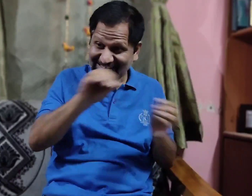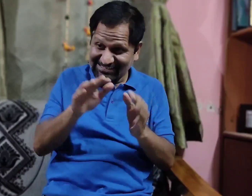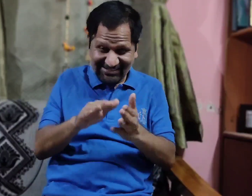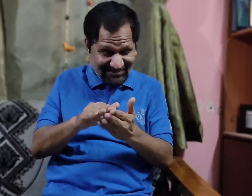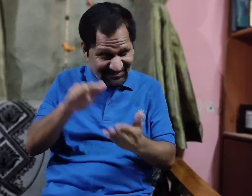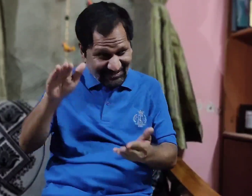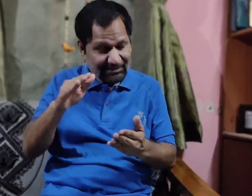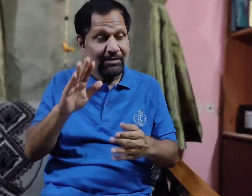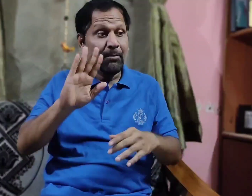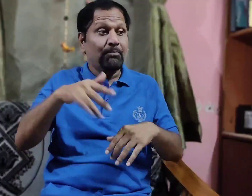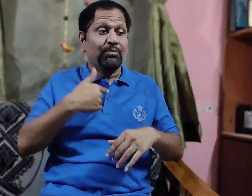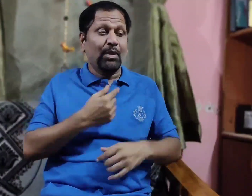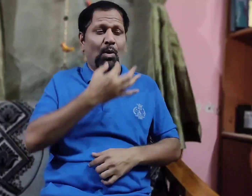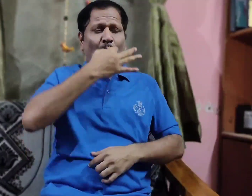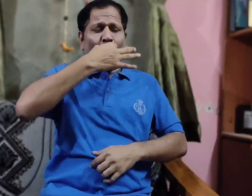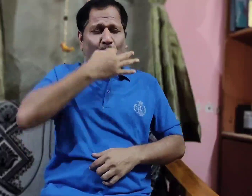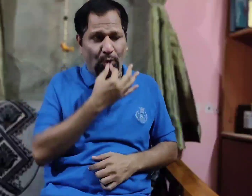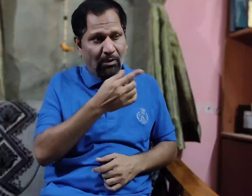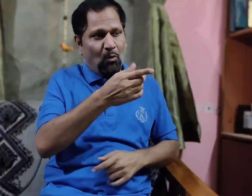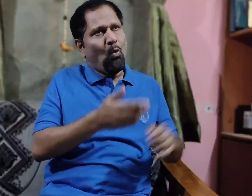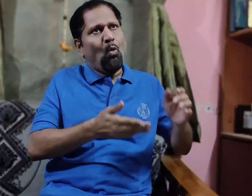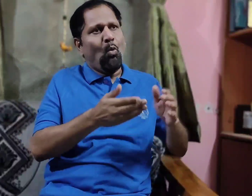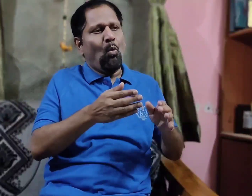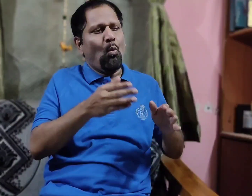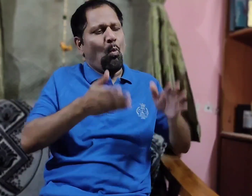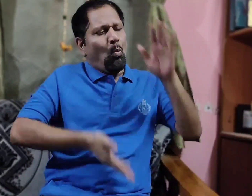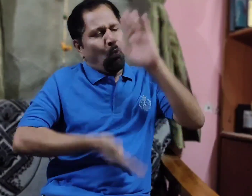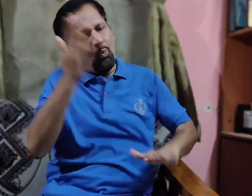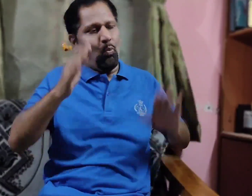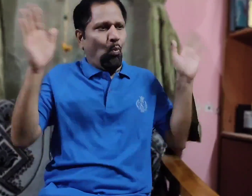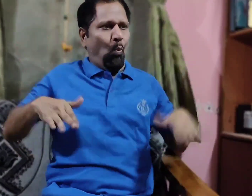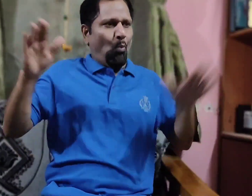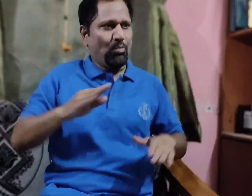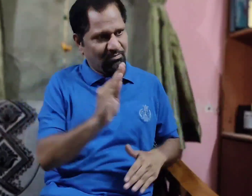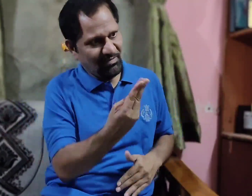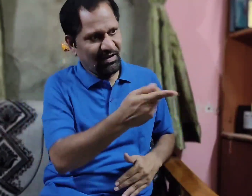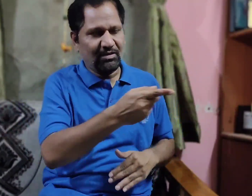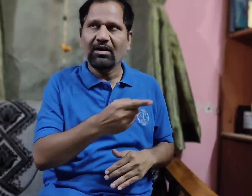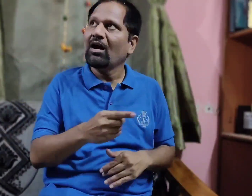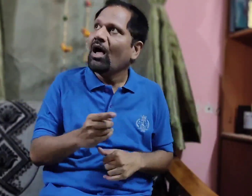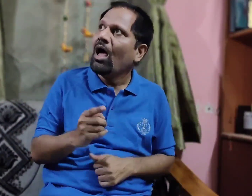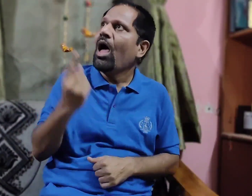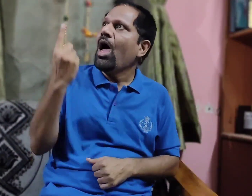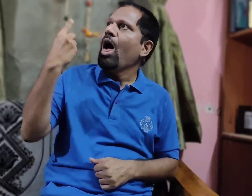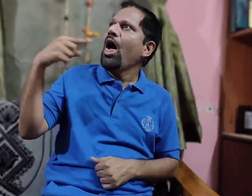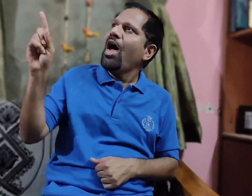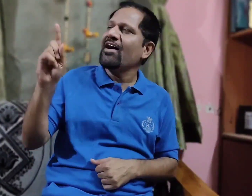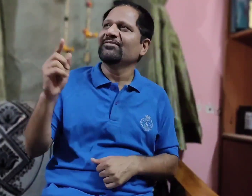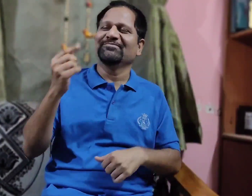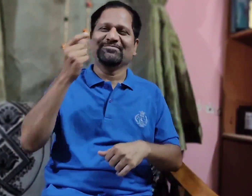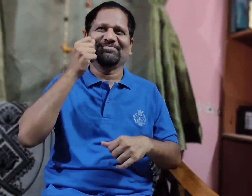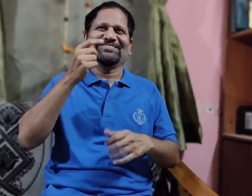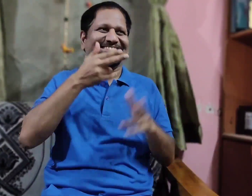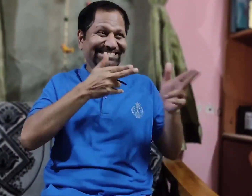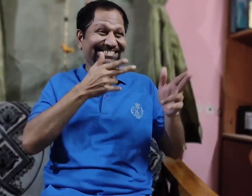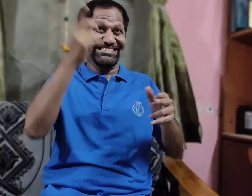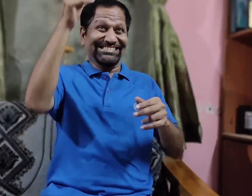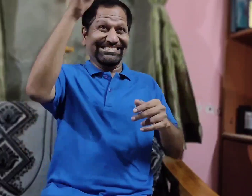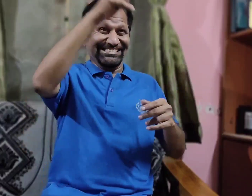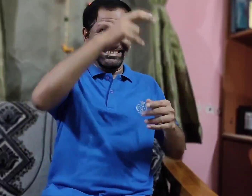कब निकलता है। जैसे आखिरी का हंस निकलेगा तो मैं सीटी बजाऊंगा और तुम सब उड़ जाना। हंसों को ये बात बड़ी अच्छी लगी, उन्होंने वही